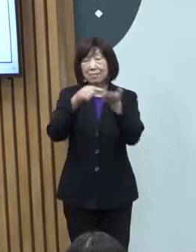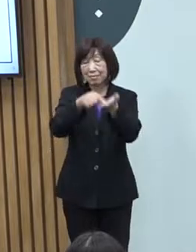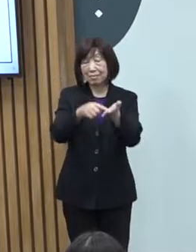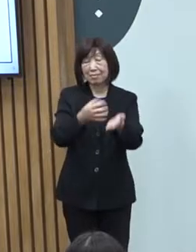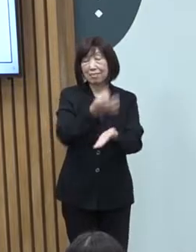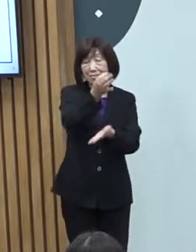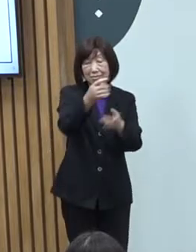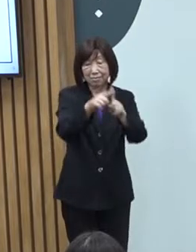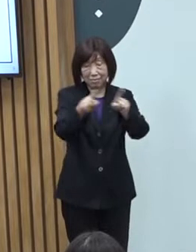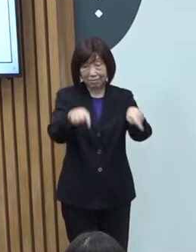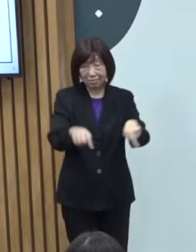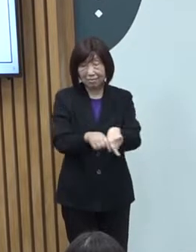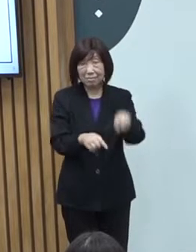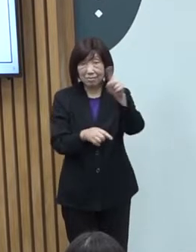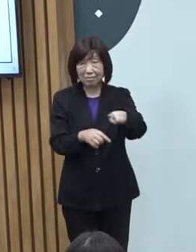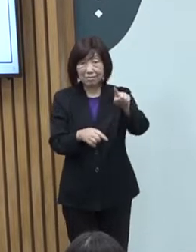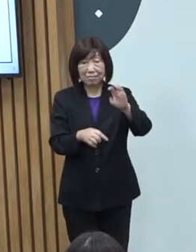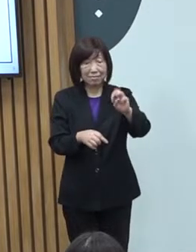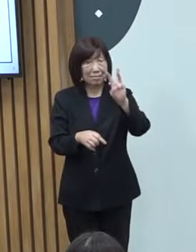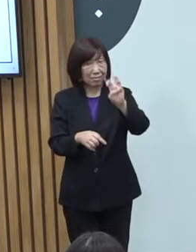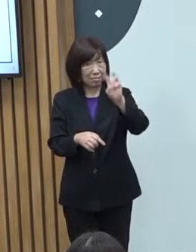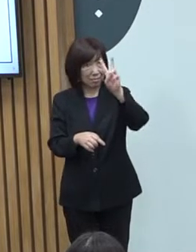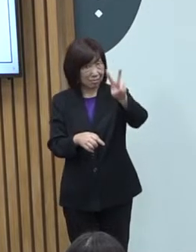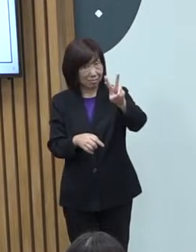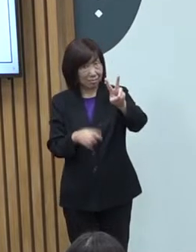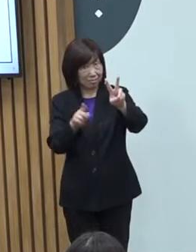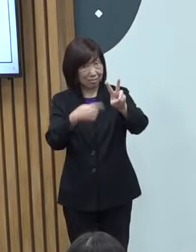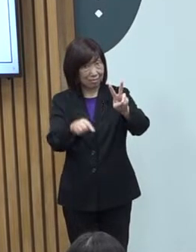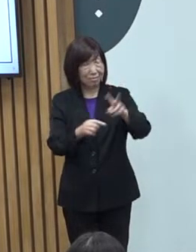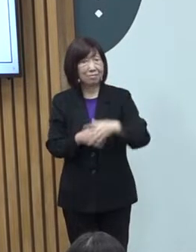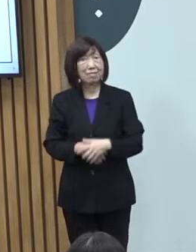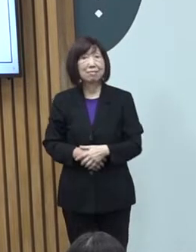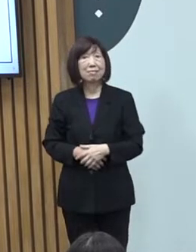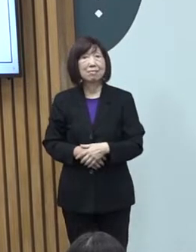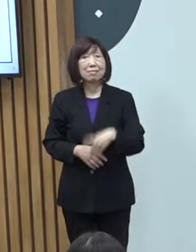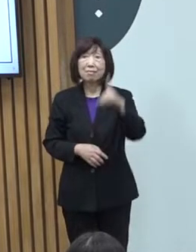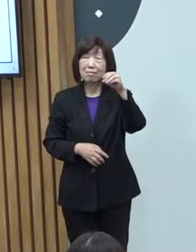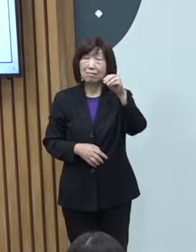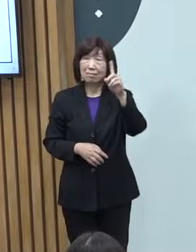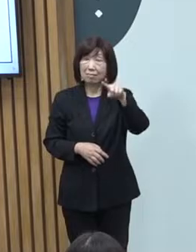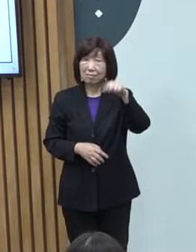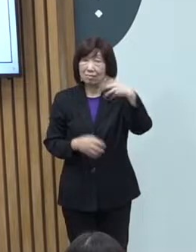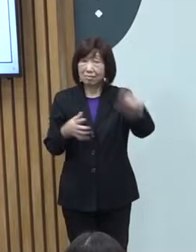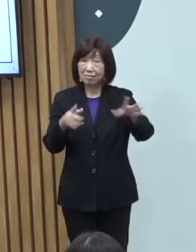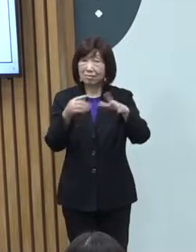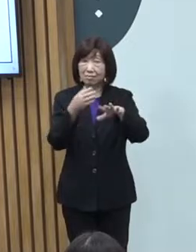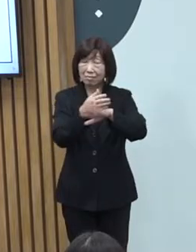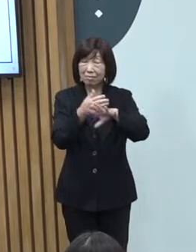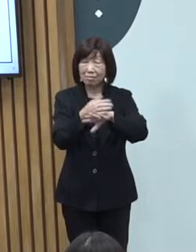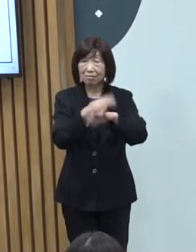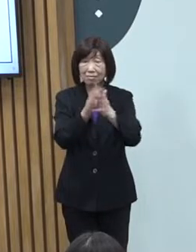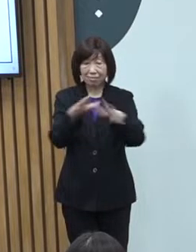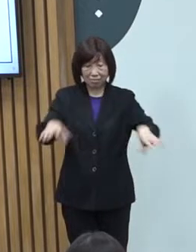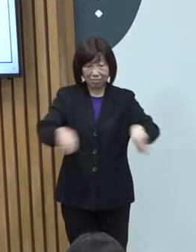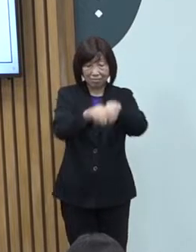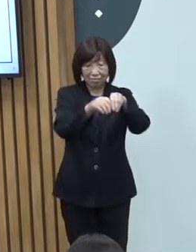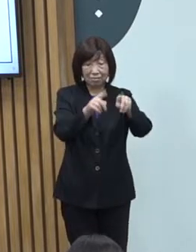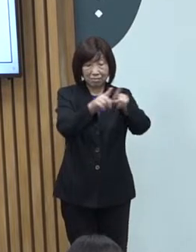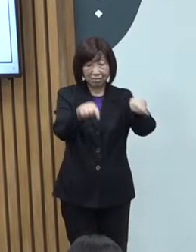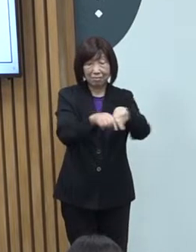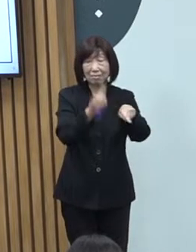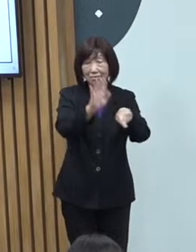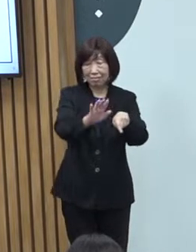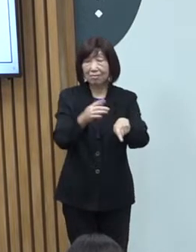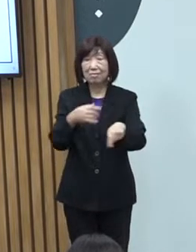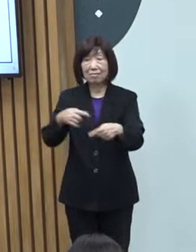款书归户的已经有1032人，有11,000多辆的车申请了缴款书归户。那转账